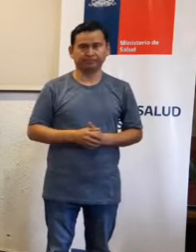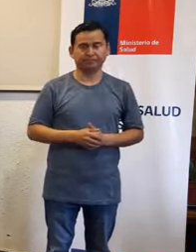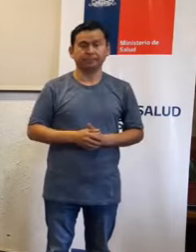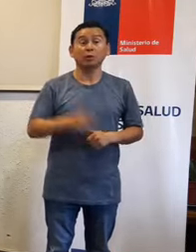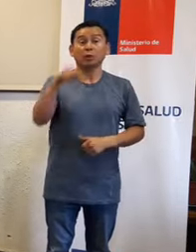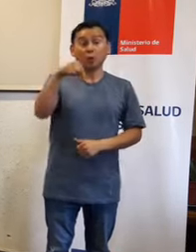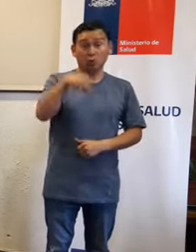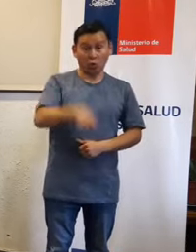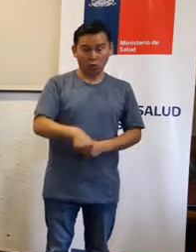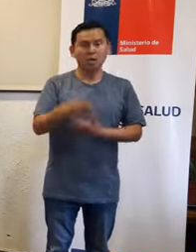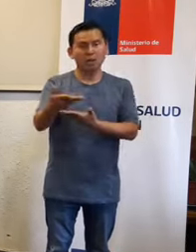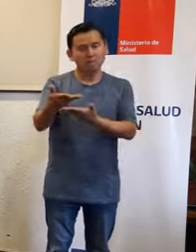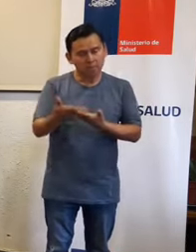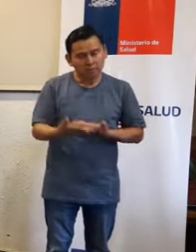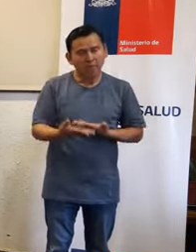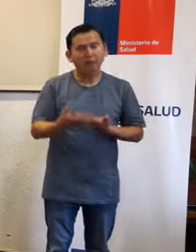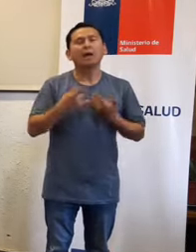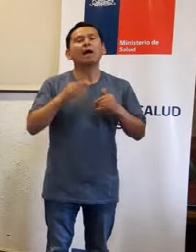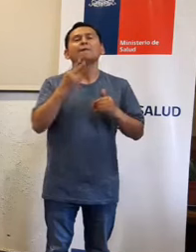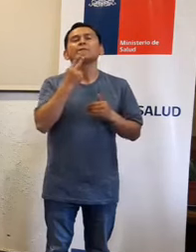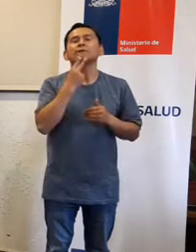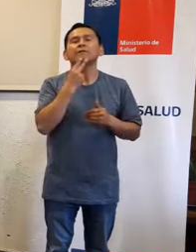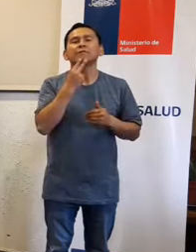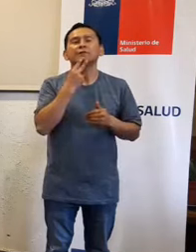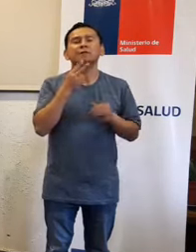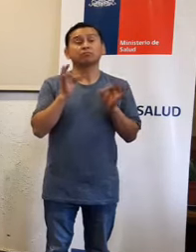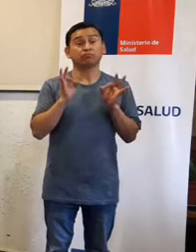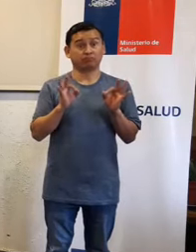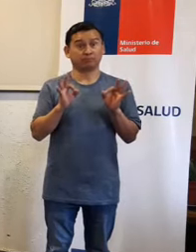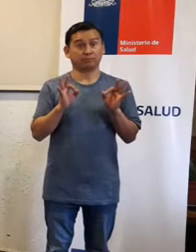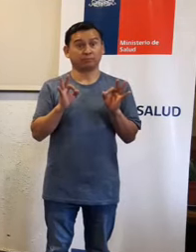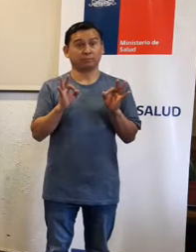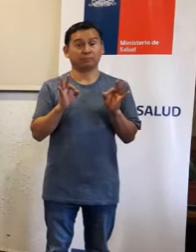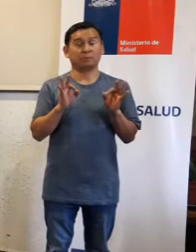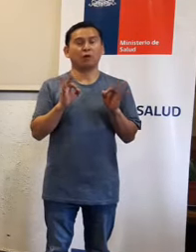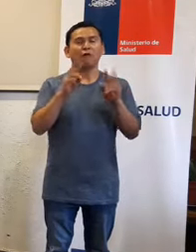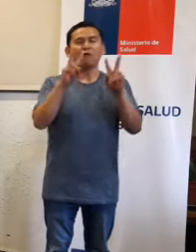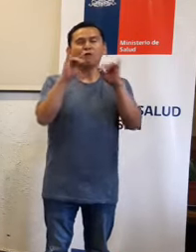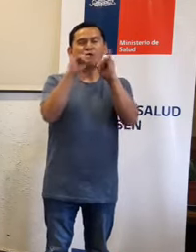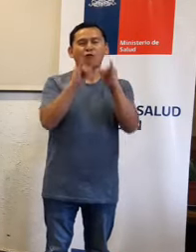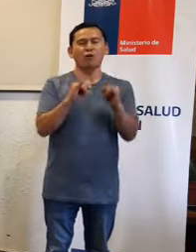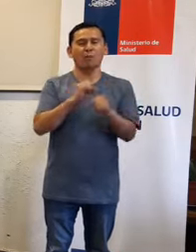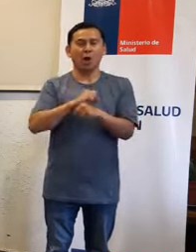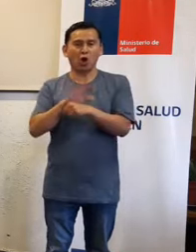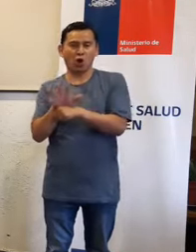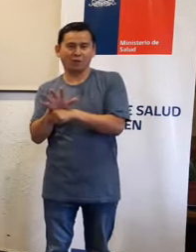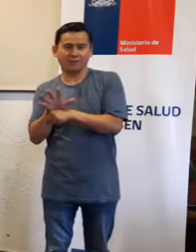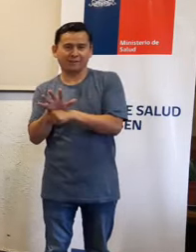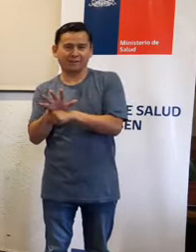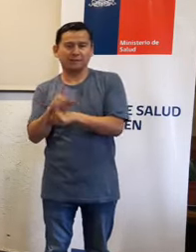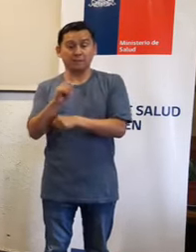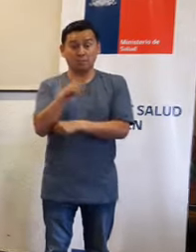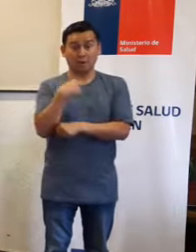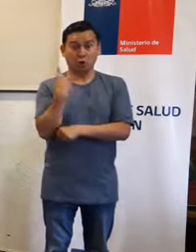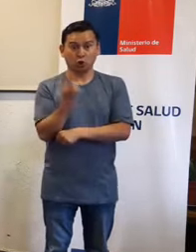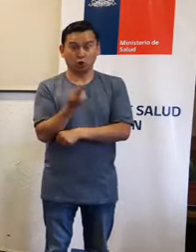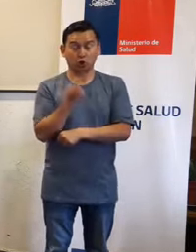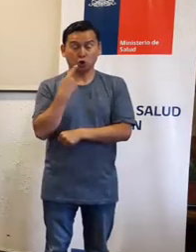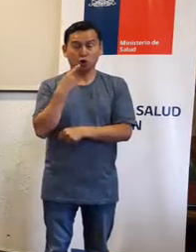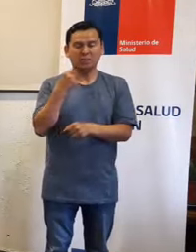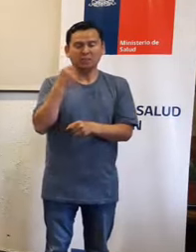hoy la invitación es a vivir precisamente en modo COVID en donde para nosotros sea